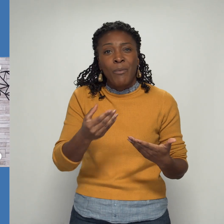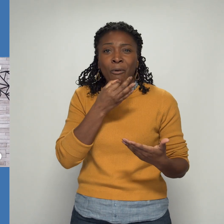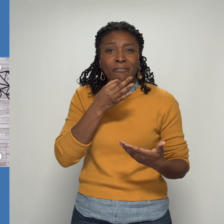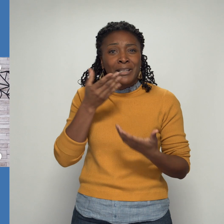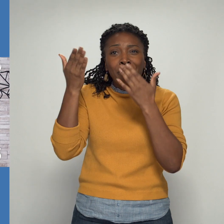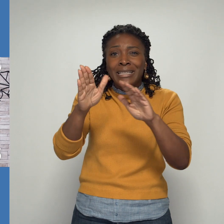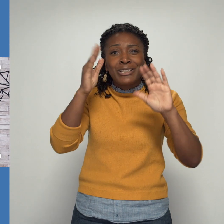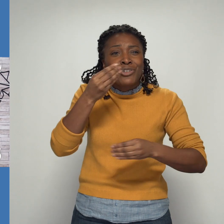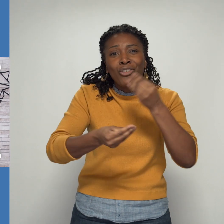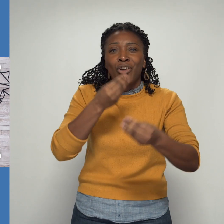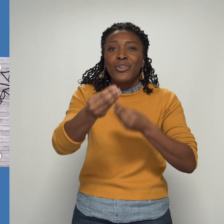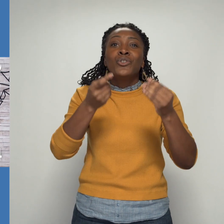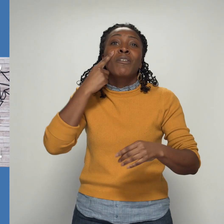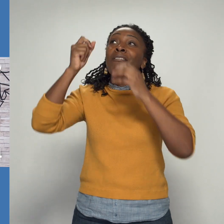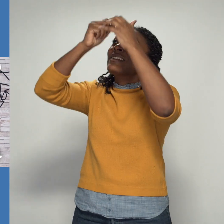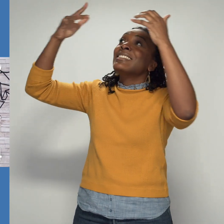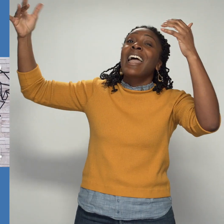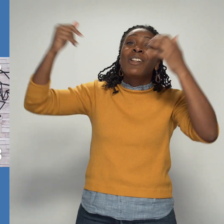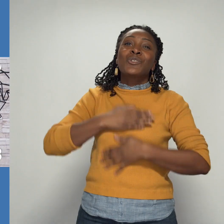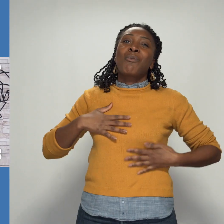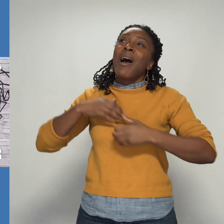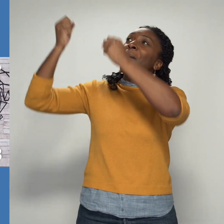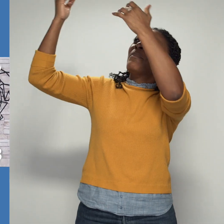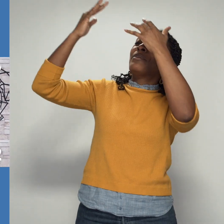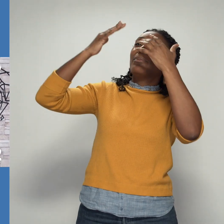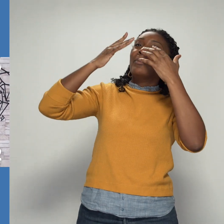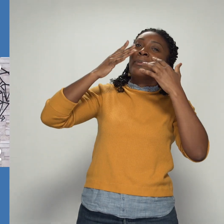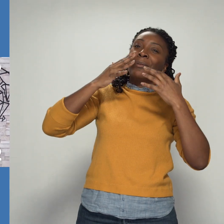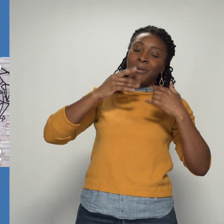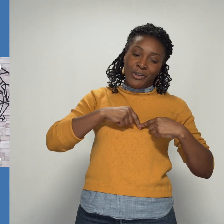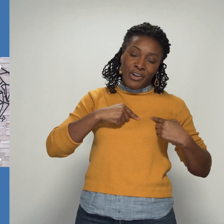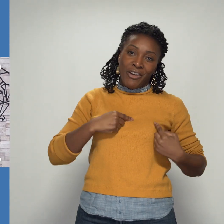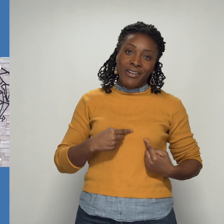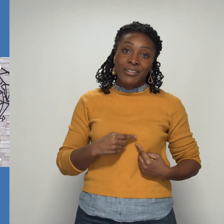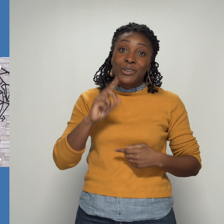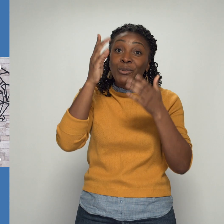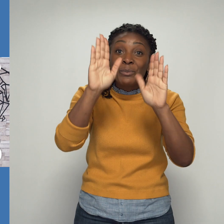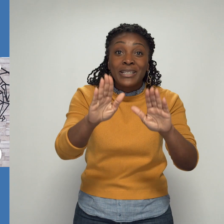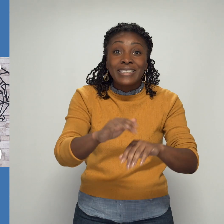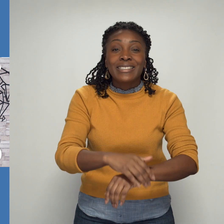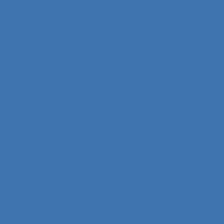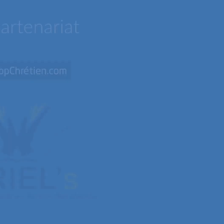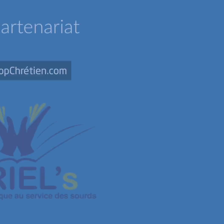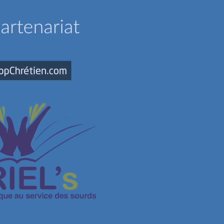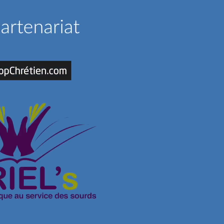bénédiction. Et vous verrez une joie du ciel particulière descendre sur votre cœur. Soyez bénis.